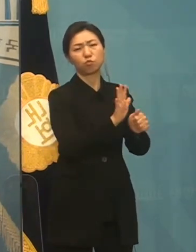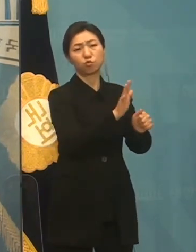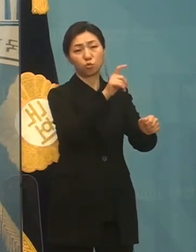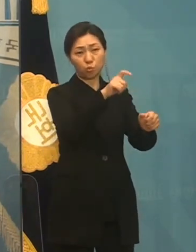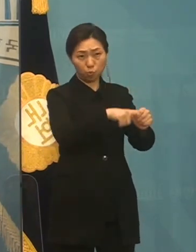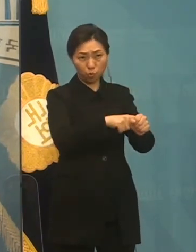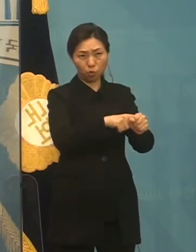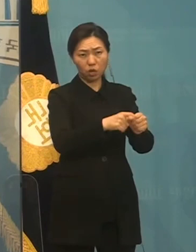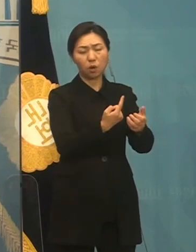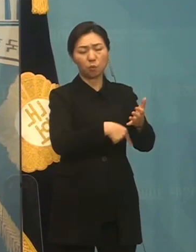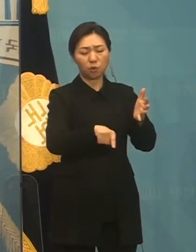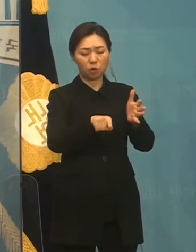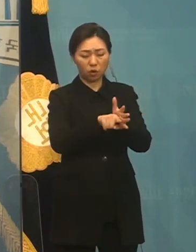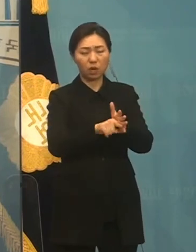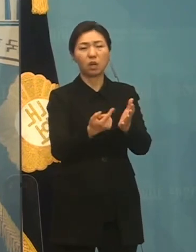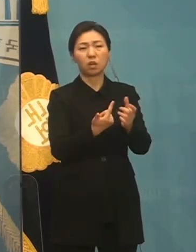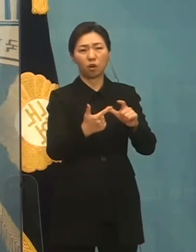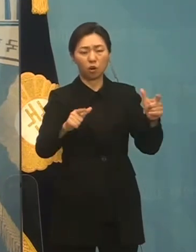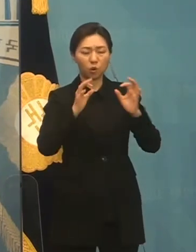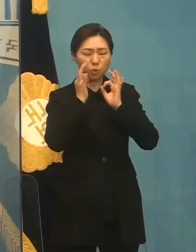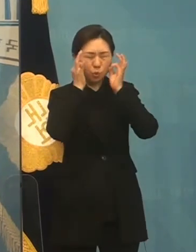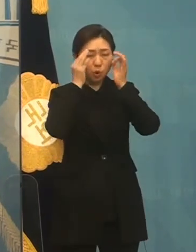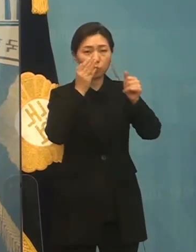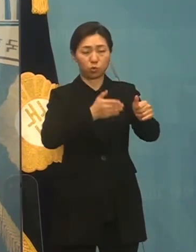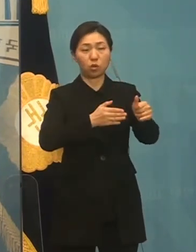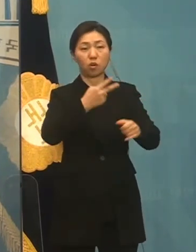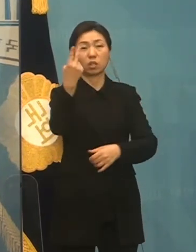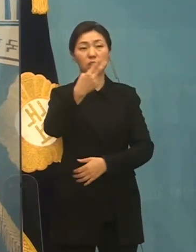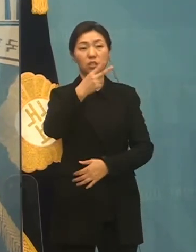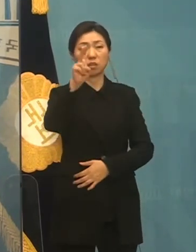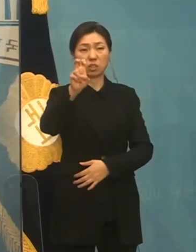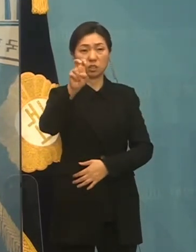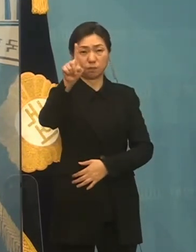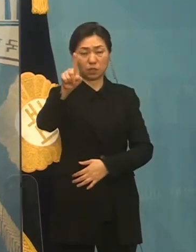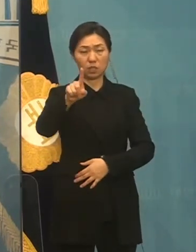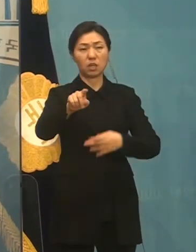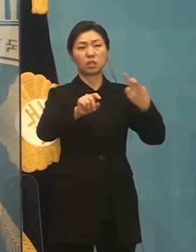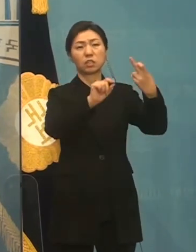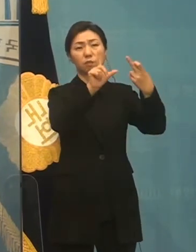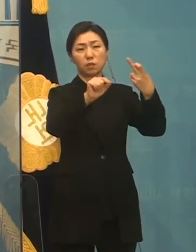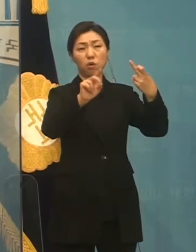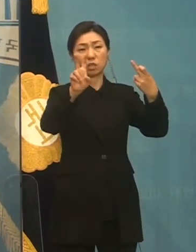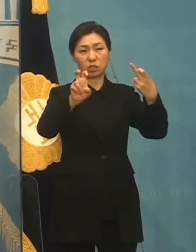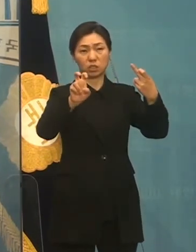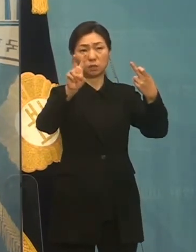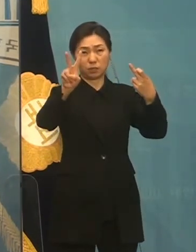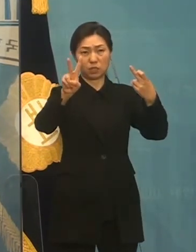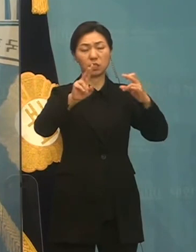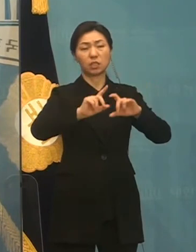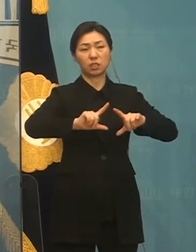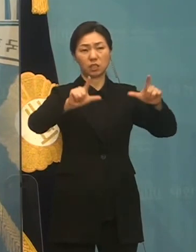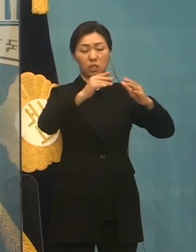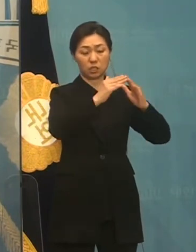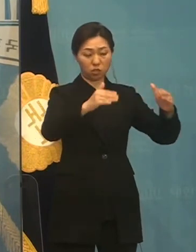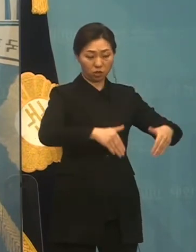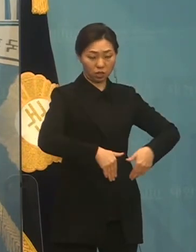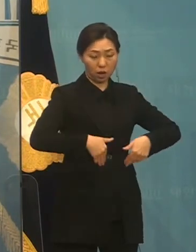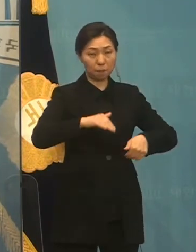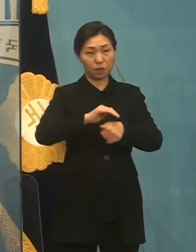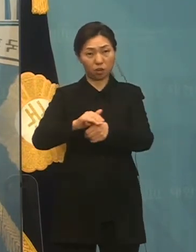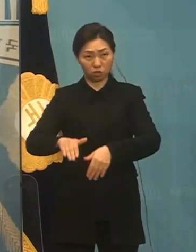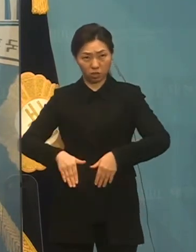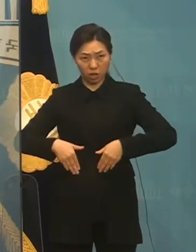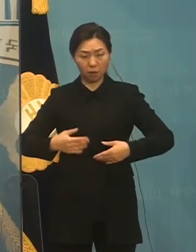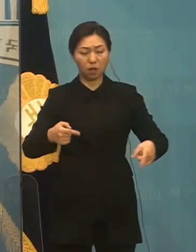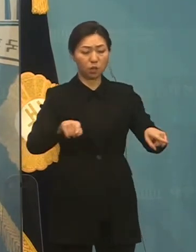다짐합니다. 감사합니다. 2021년 12월 20일 더불어민주당 전남도당, 전북도당,